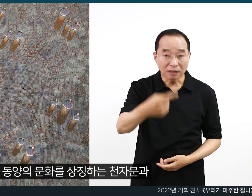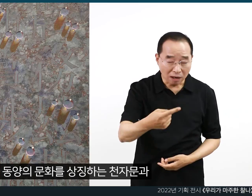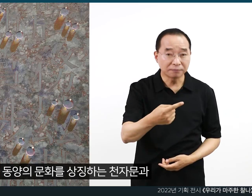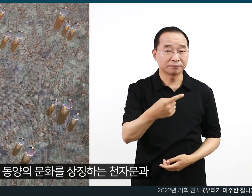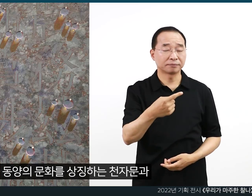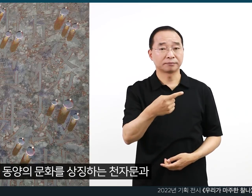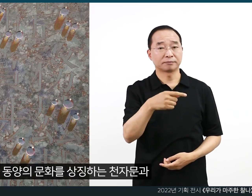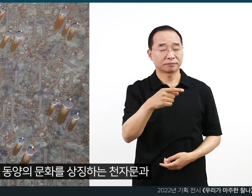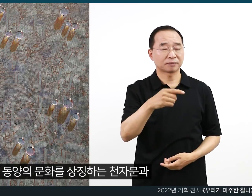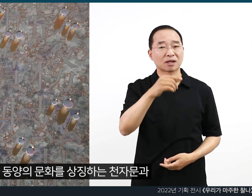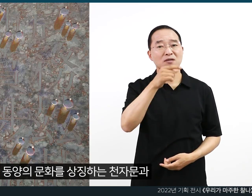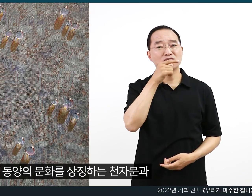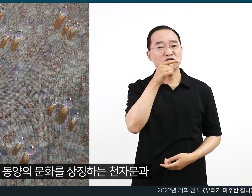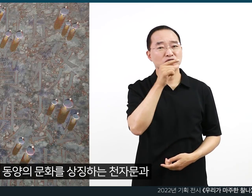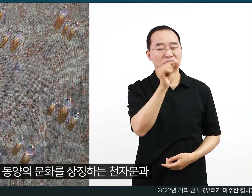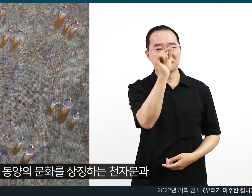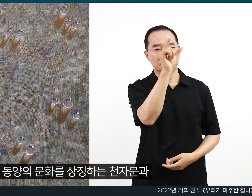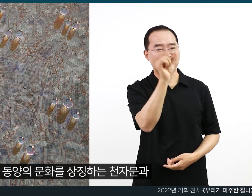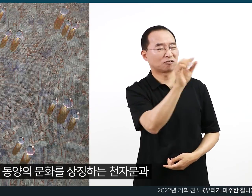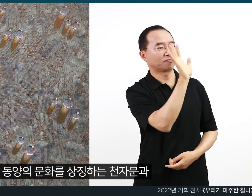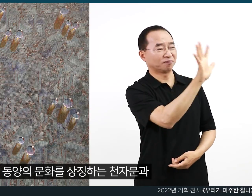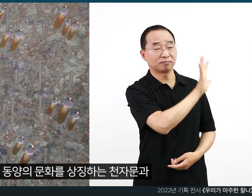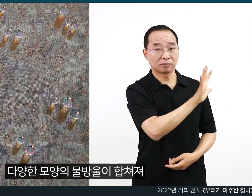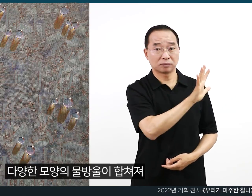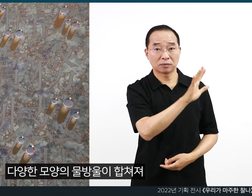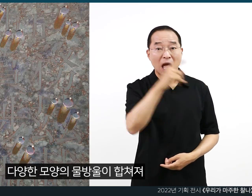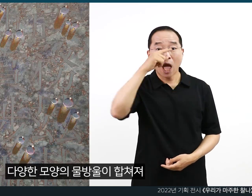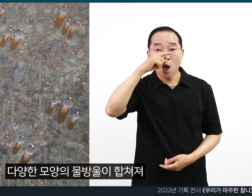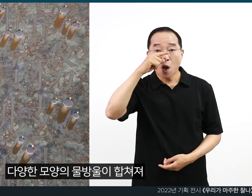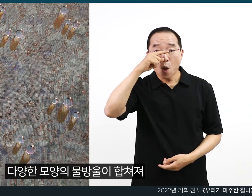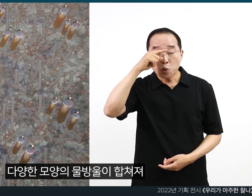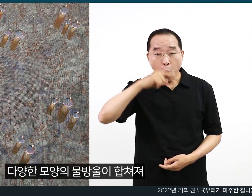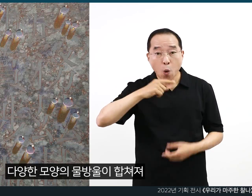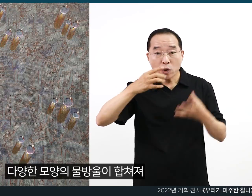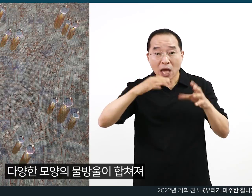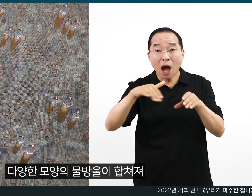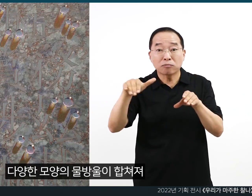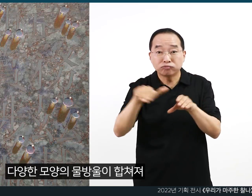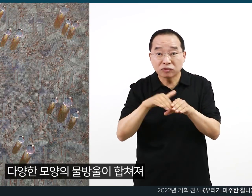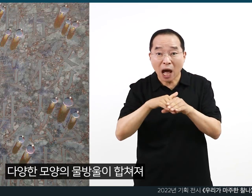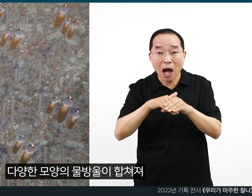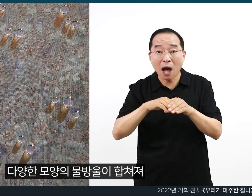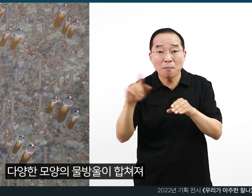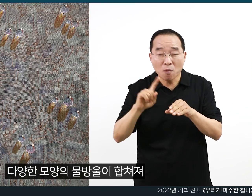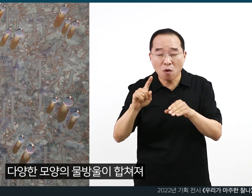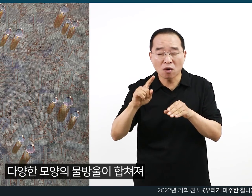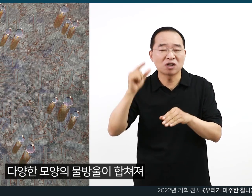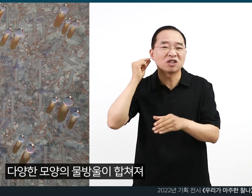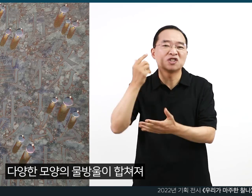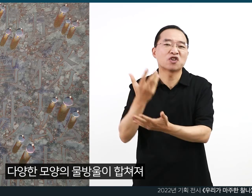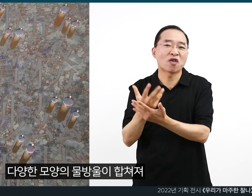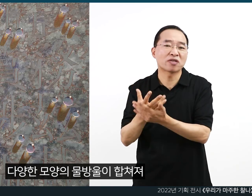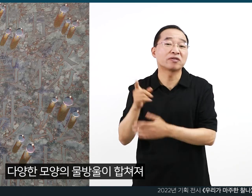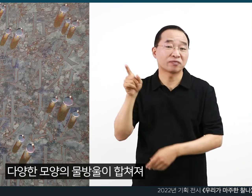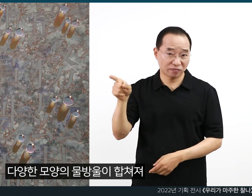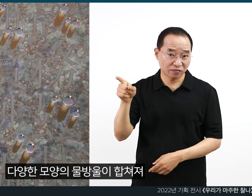동양의 문화를 상징하는 천자문과 다양한 모양의 물방울이 합쳐져